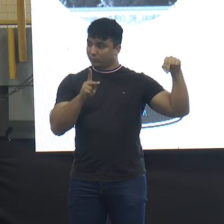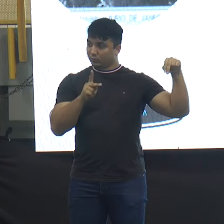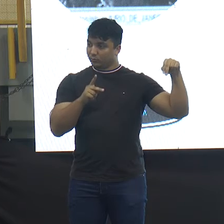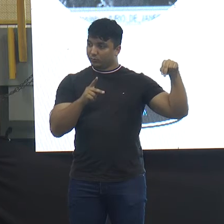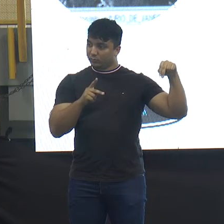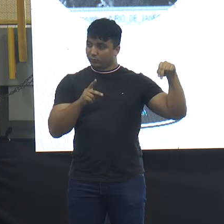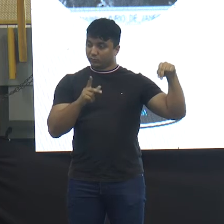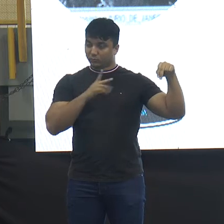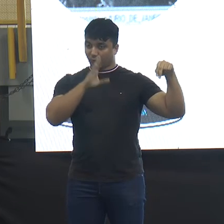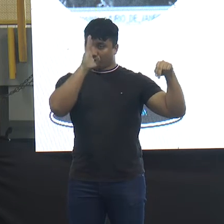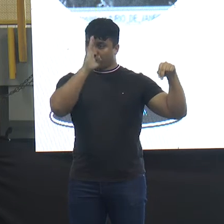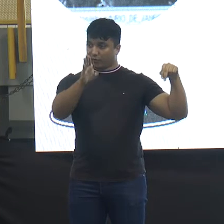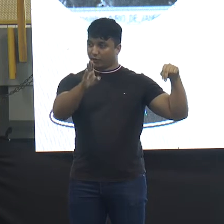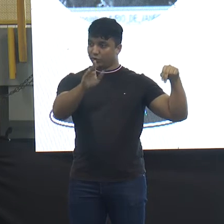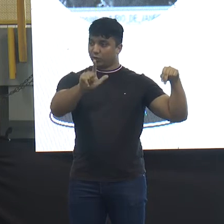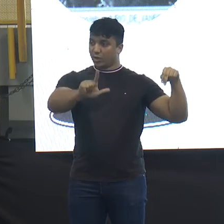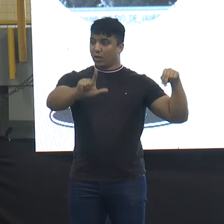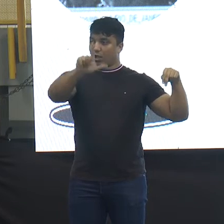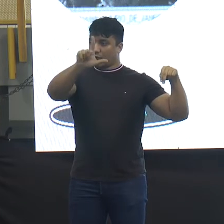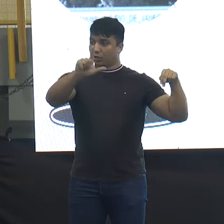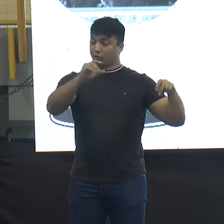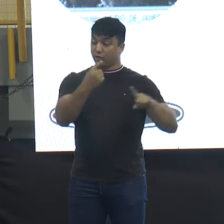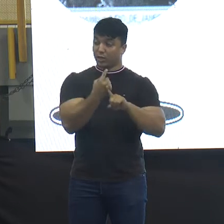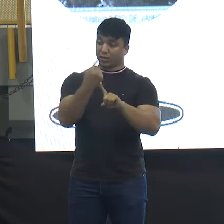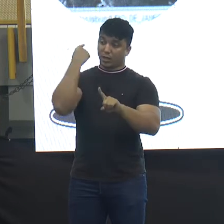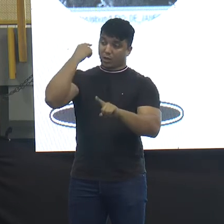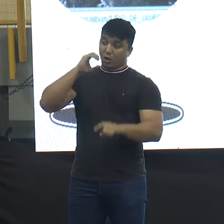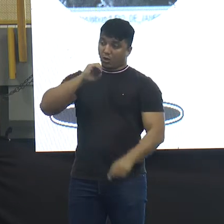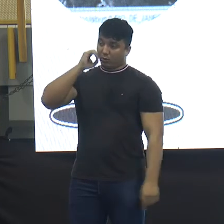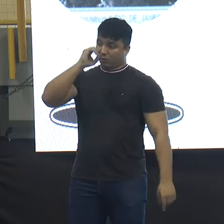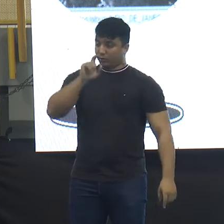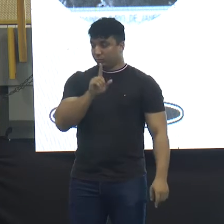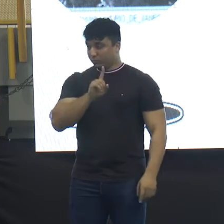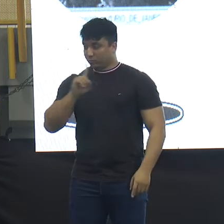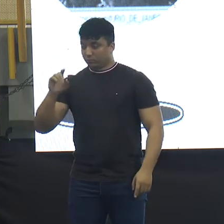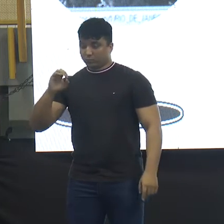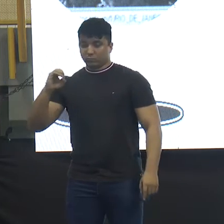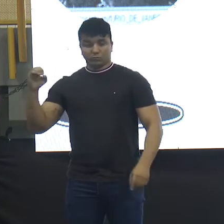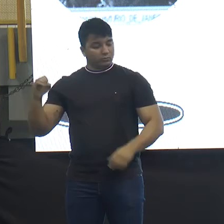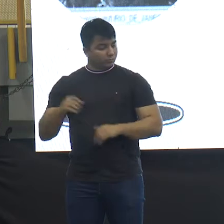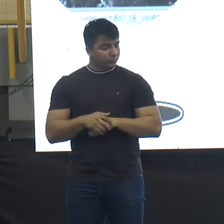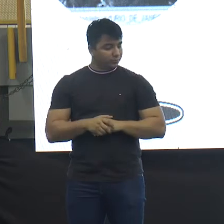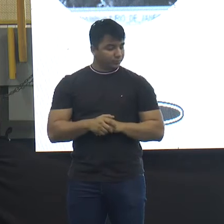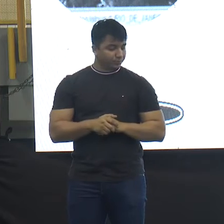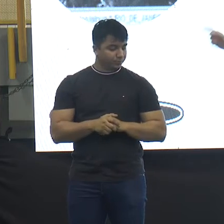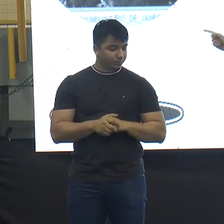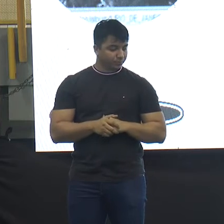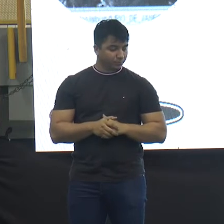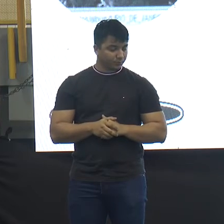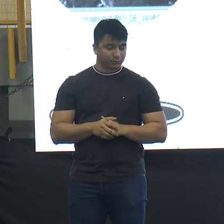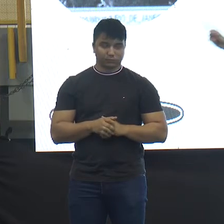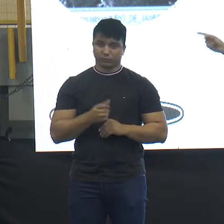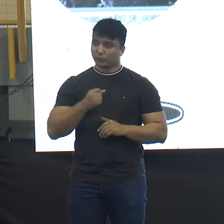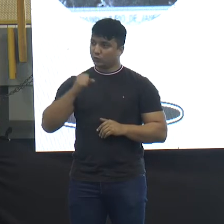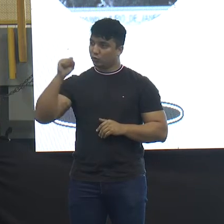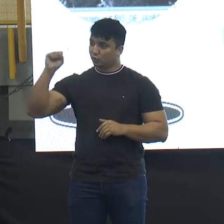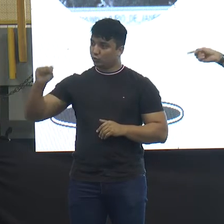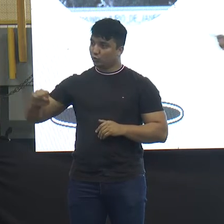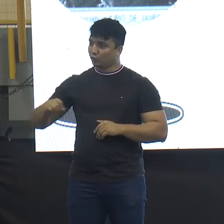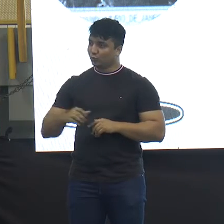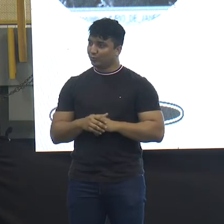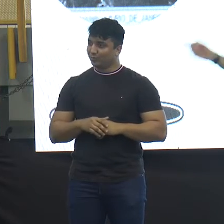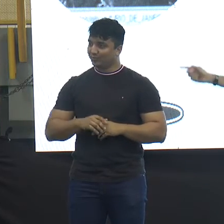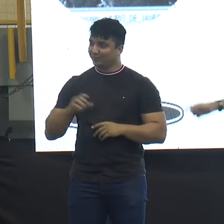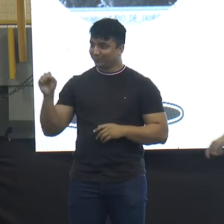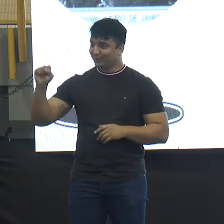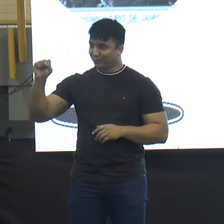Cristo Redentor. Concorda? Beleza, professor. A B. o braço direito do Cristo Redentor está apontando para o